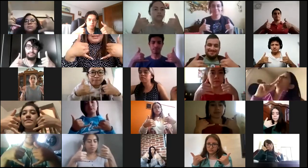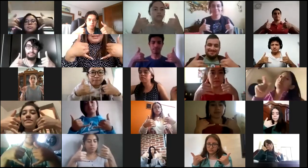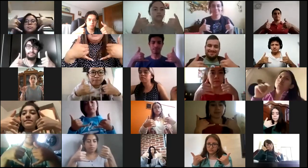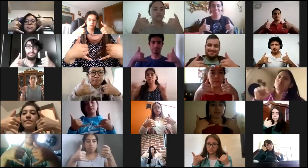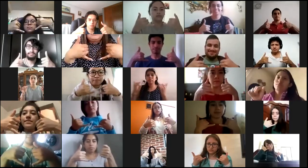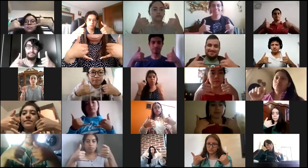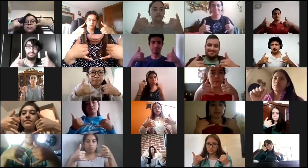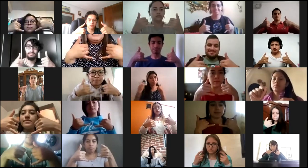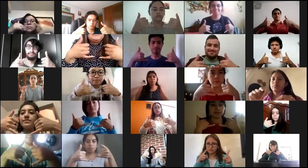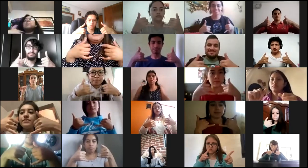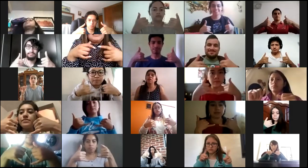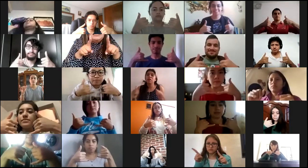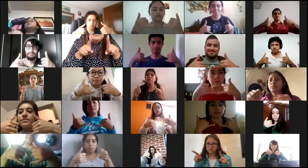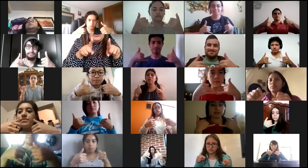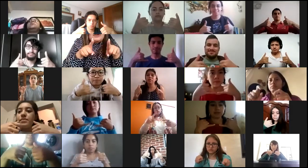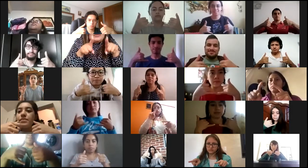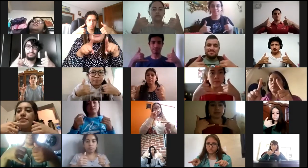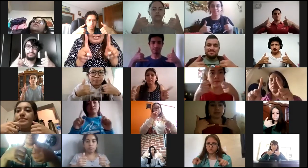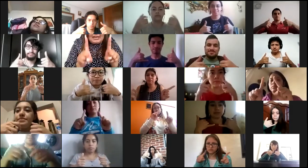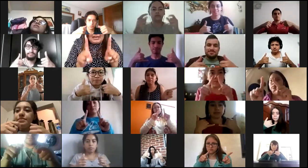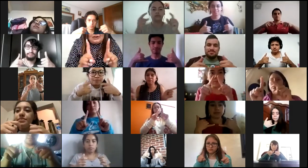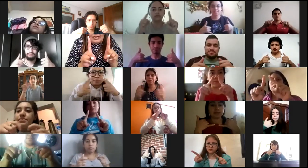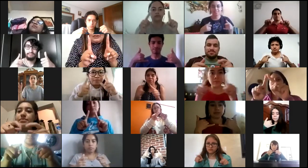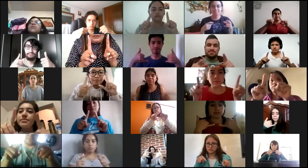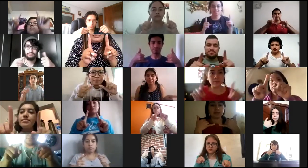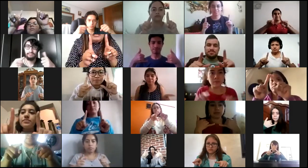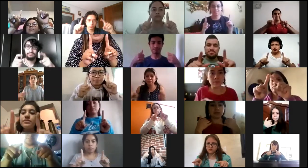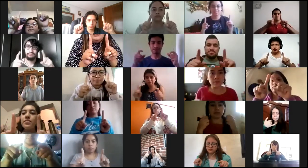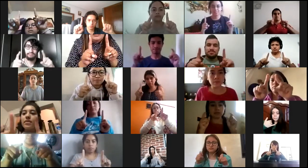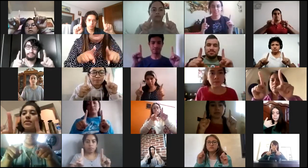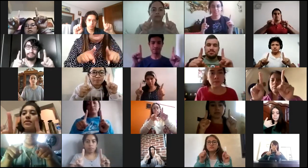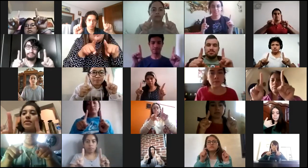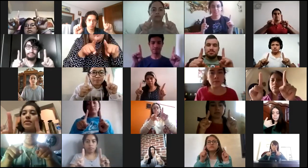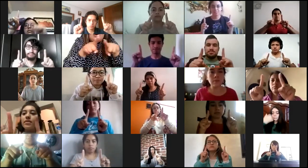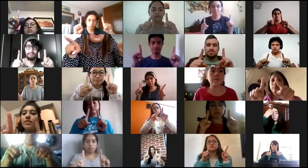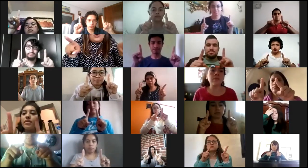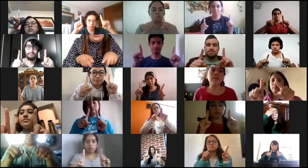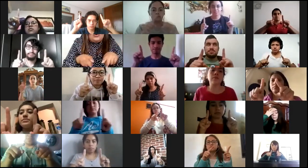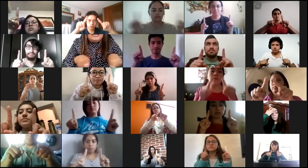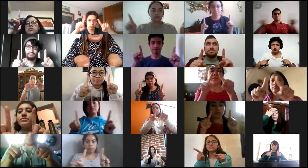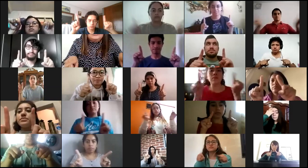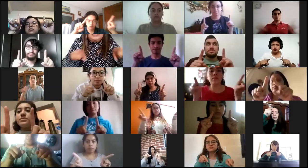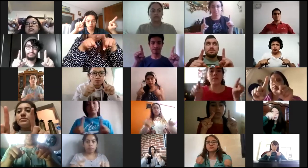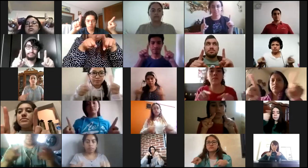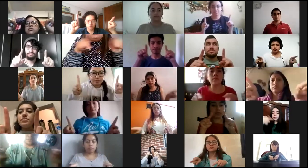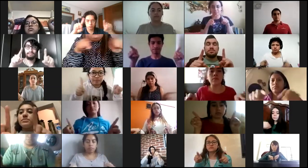Y Z, dibujamos en el aire con el dedo índice, todos los dedos abajo, una Z.